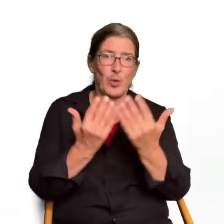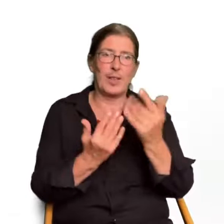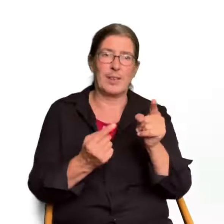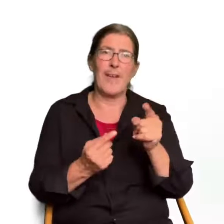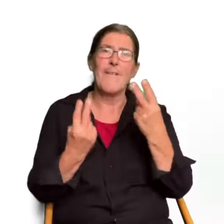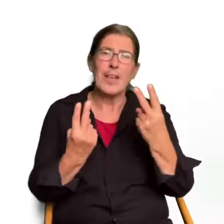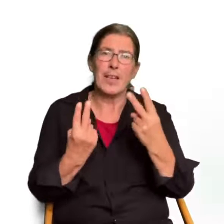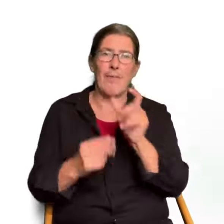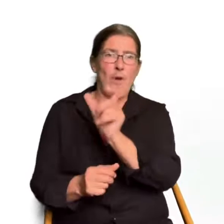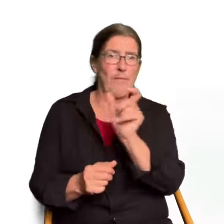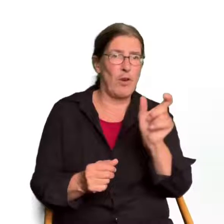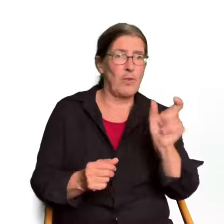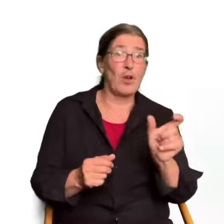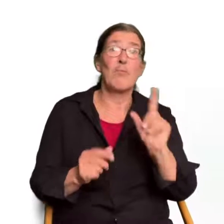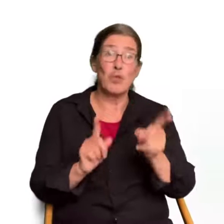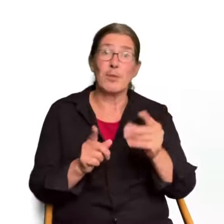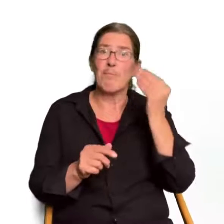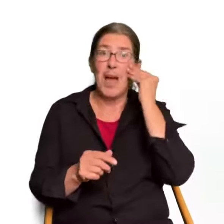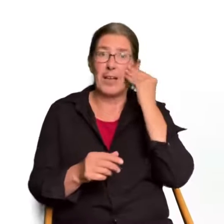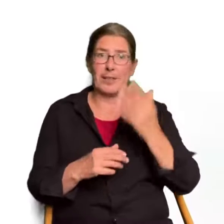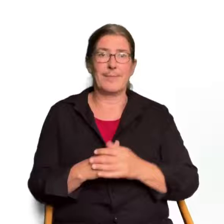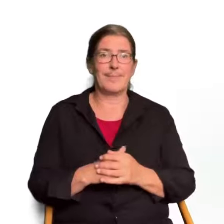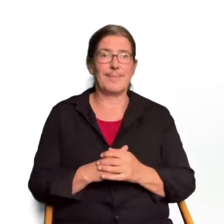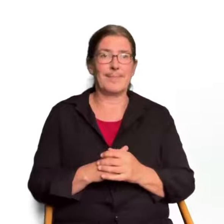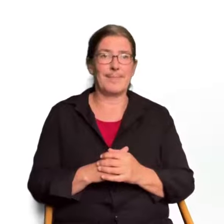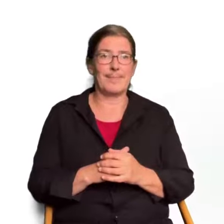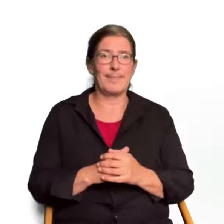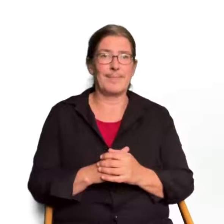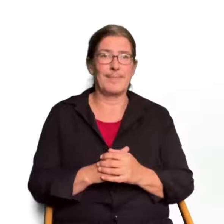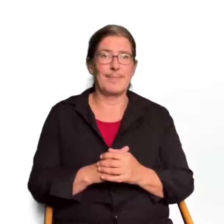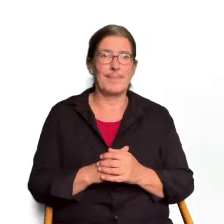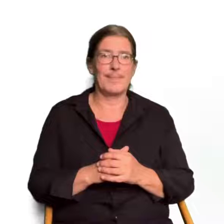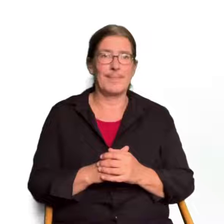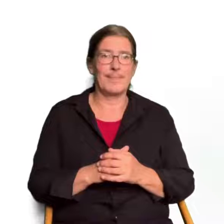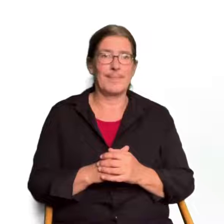sind ganz wichtige Begriffe die euch auf jeden Fall einprägen solltet